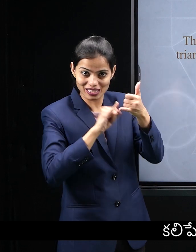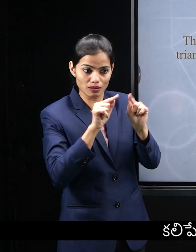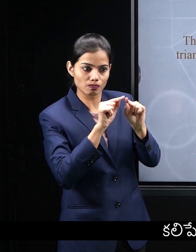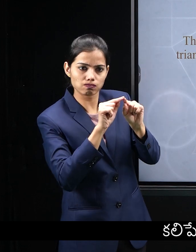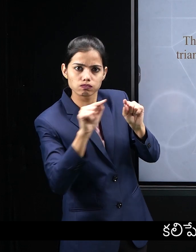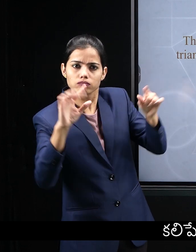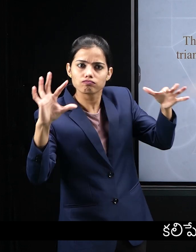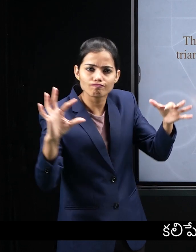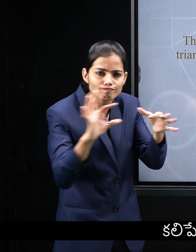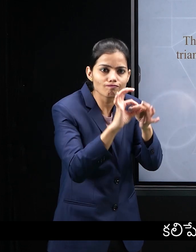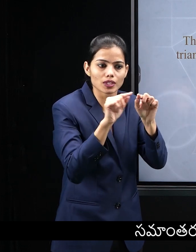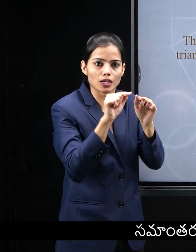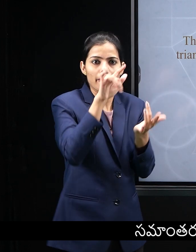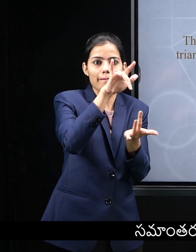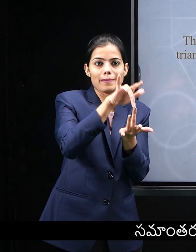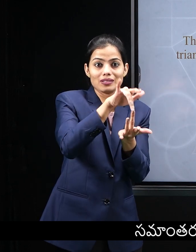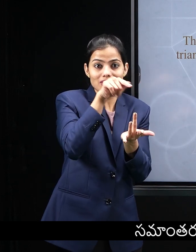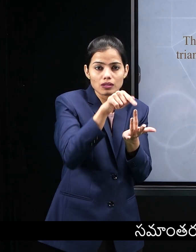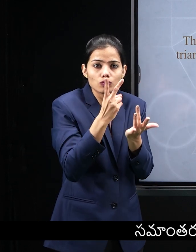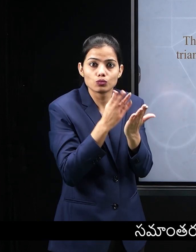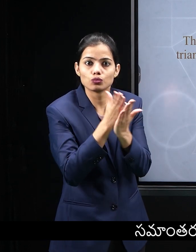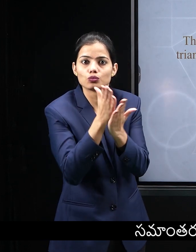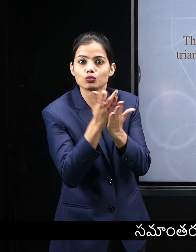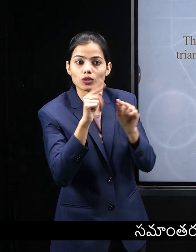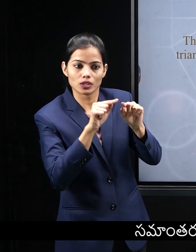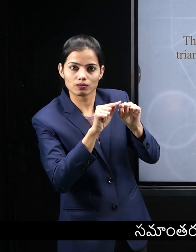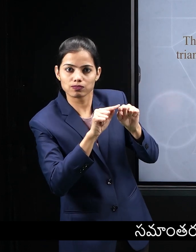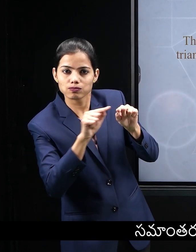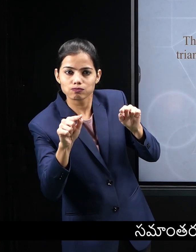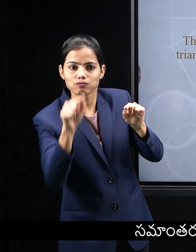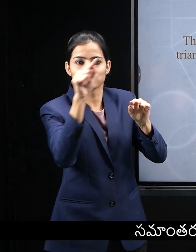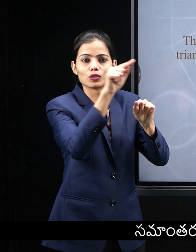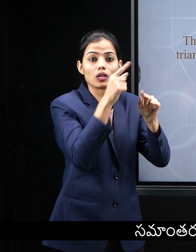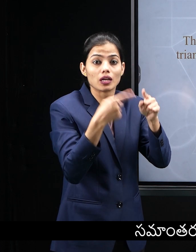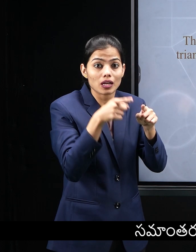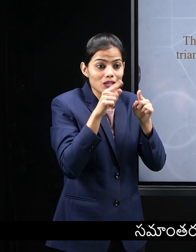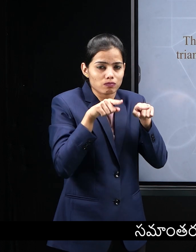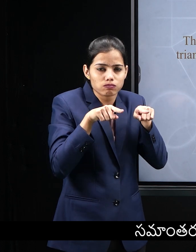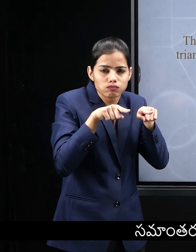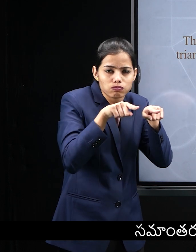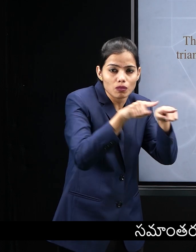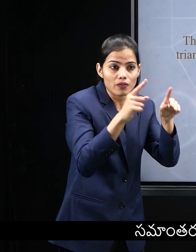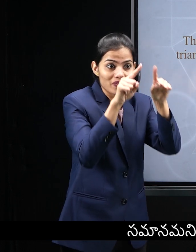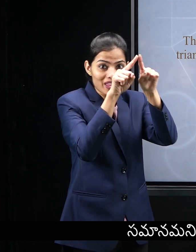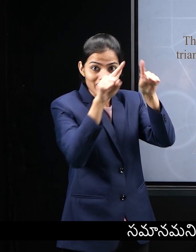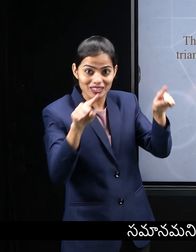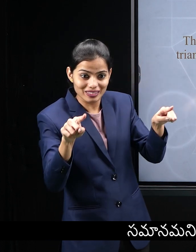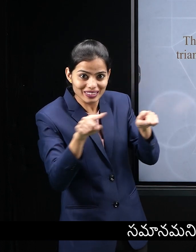విభాగం 3వ భుజానికి సమాంతరంగా మరియు 3వ వైపు సగానికి సమానమని మిడ్